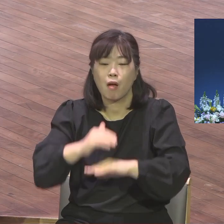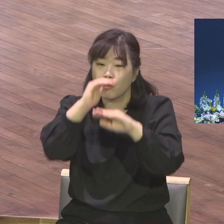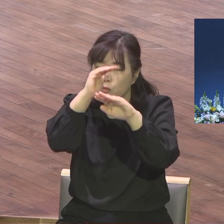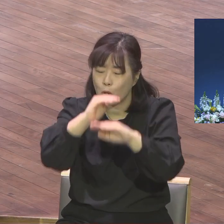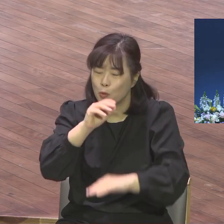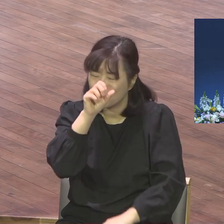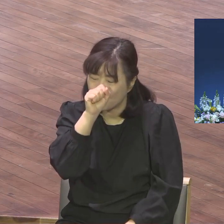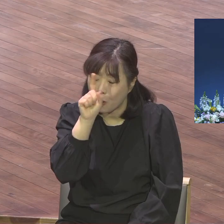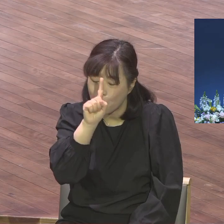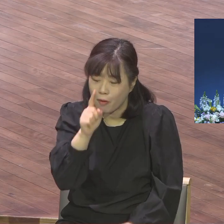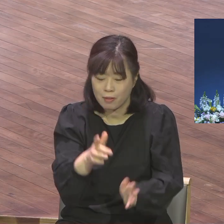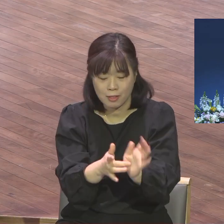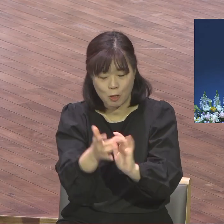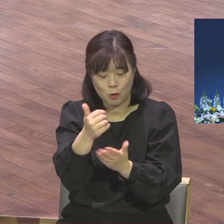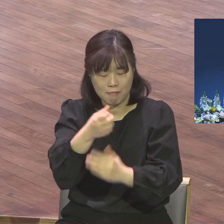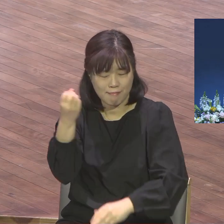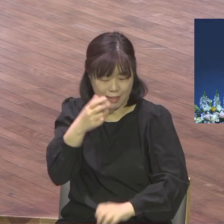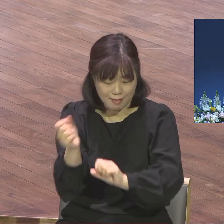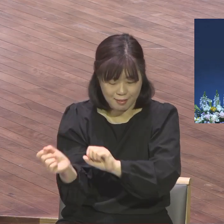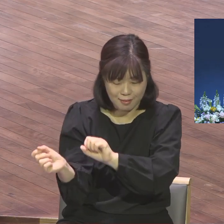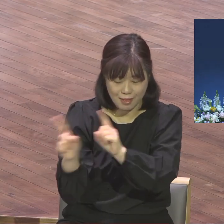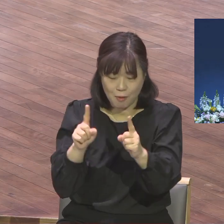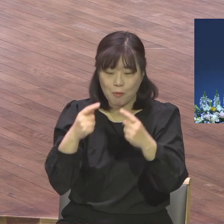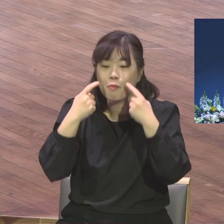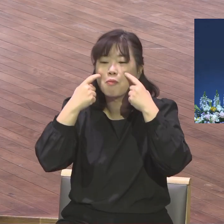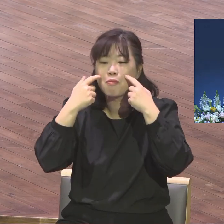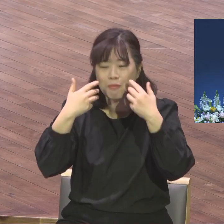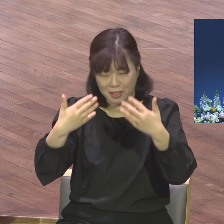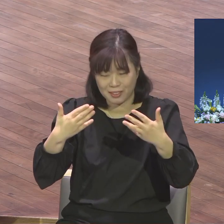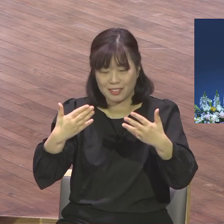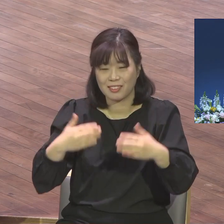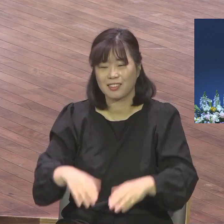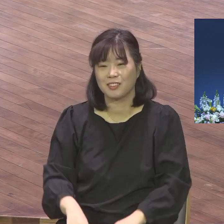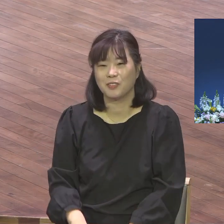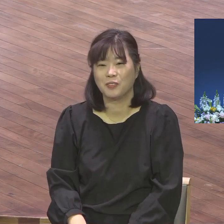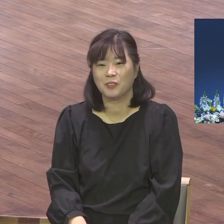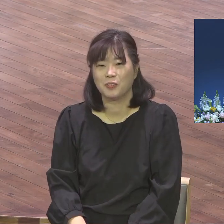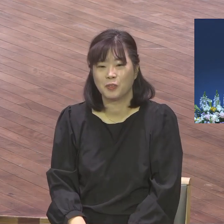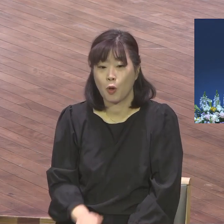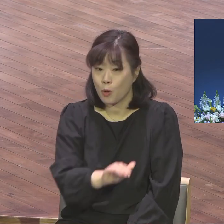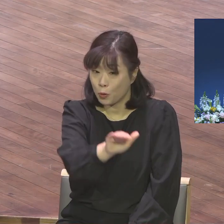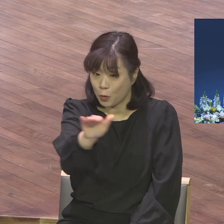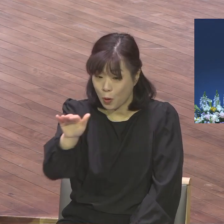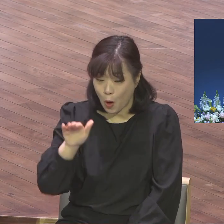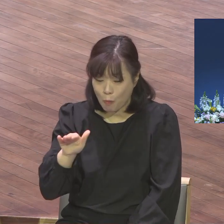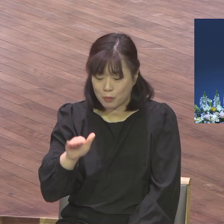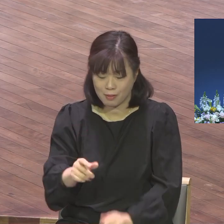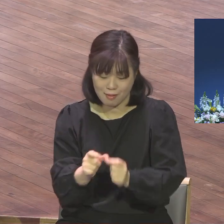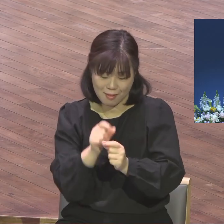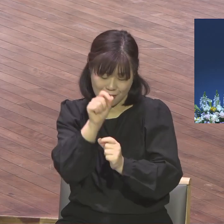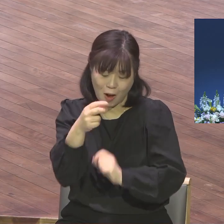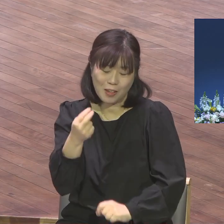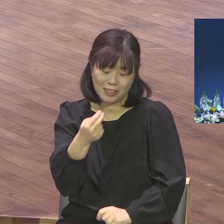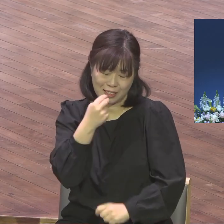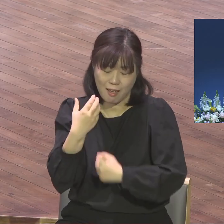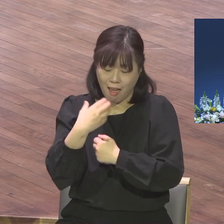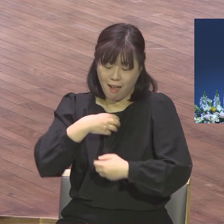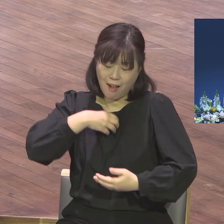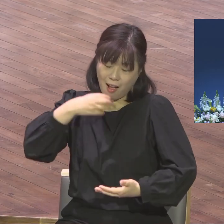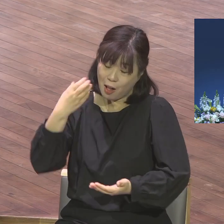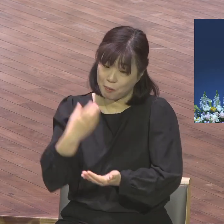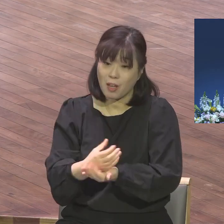하시게 사셨네. 이 부활의 아침에 모두 다 영생의 감격이 누려지는 날이 되기를